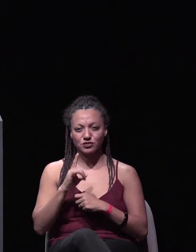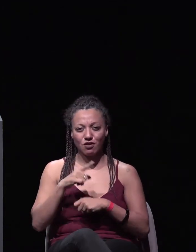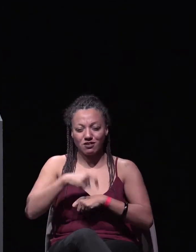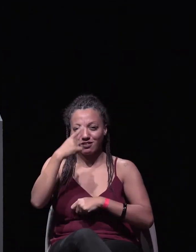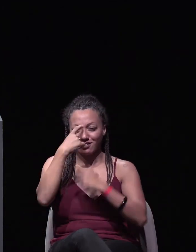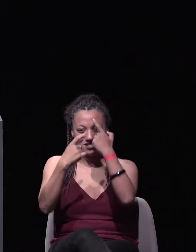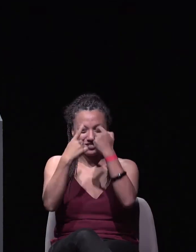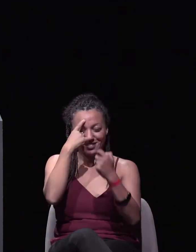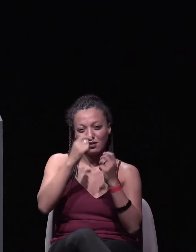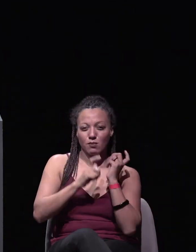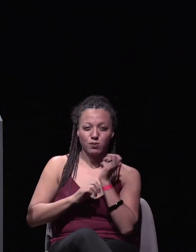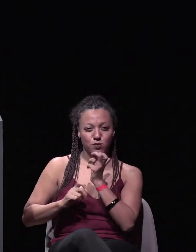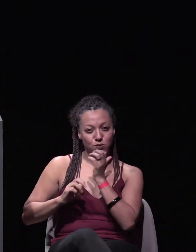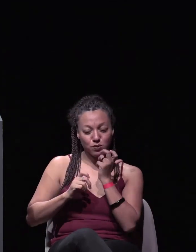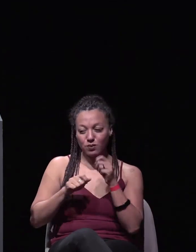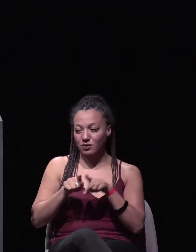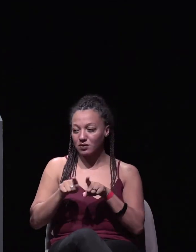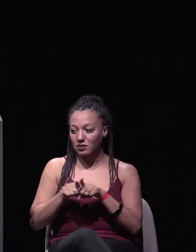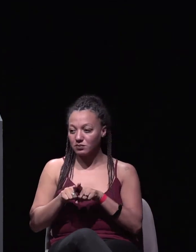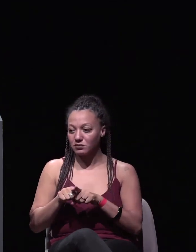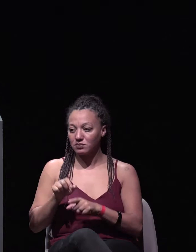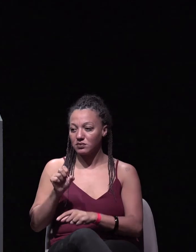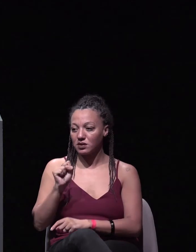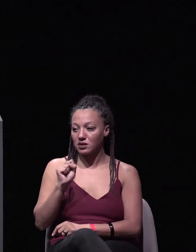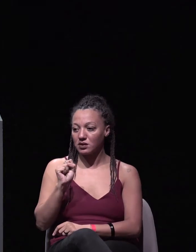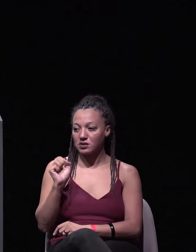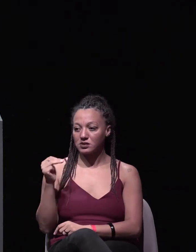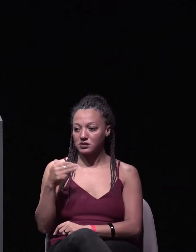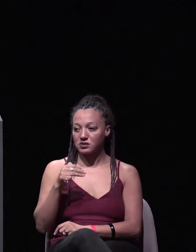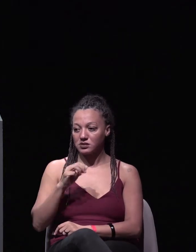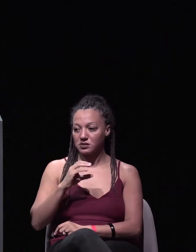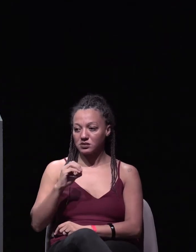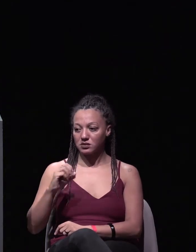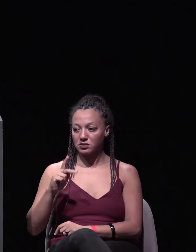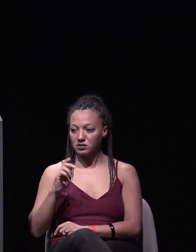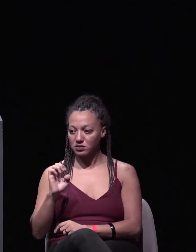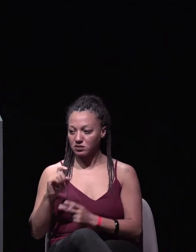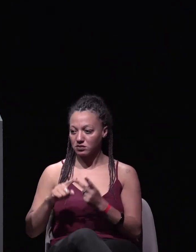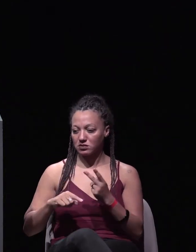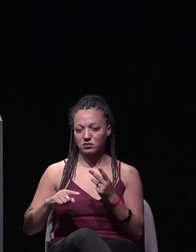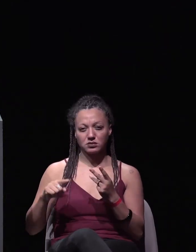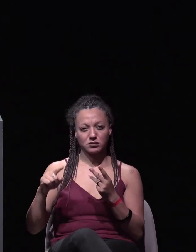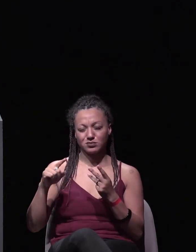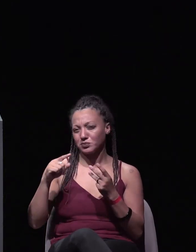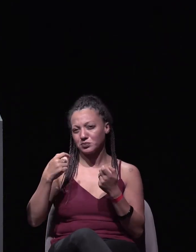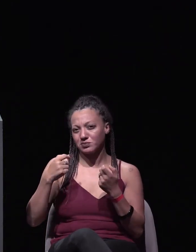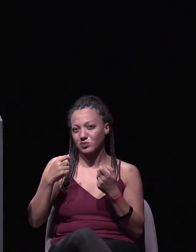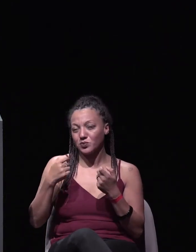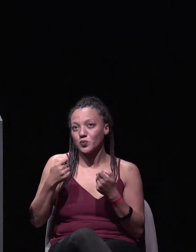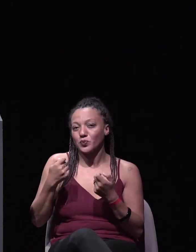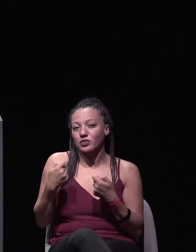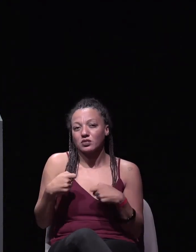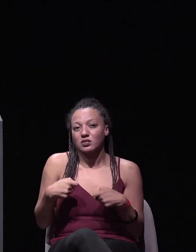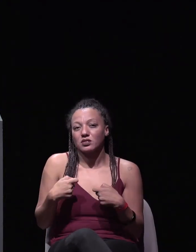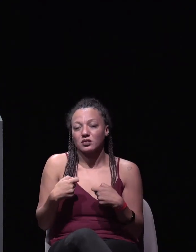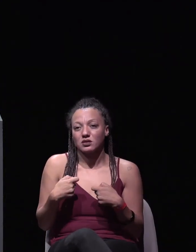ou como Sonny Rollins, né? Que não têm que estar vinculados a uma abordagem literal,